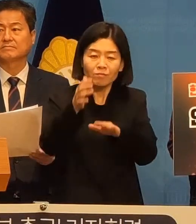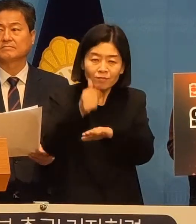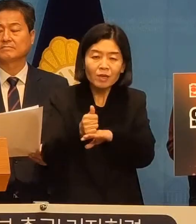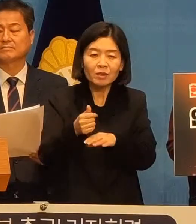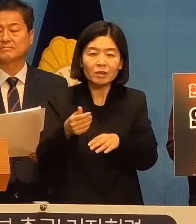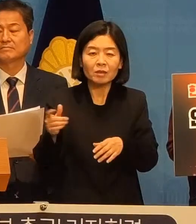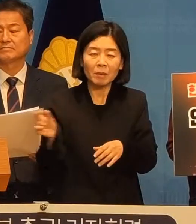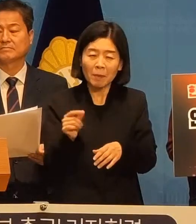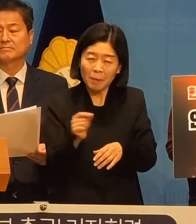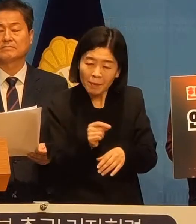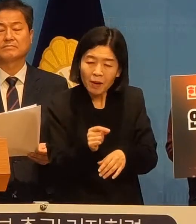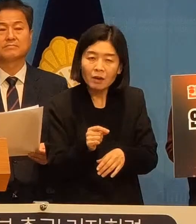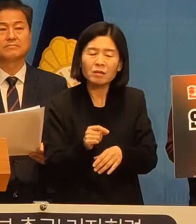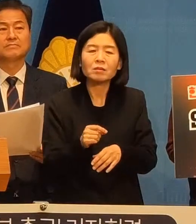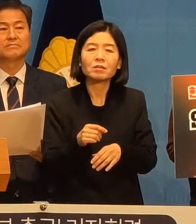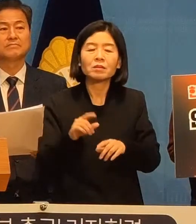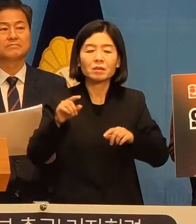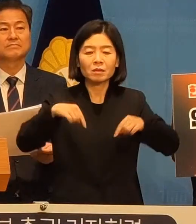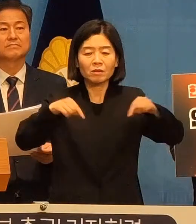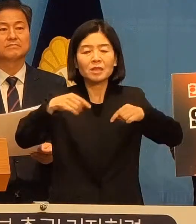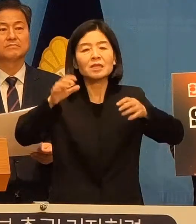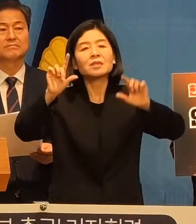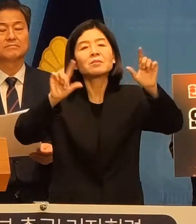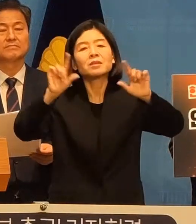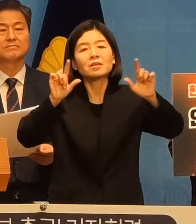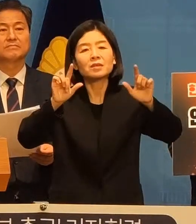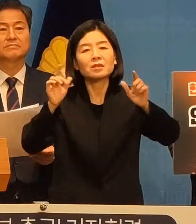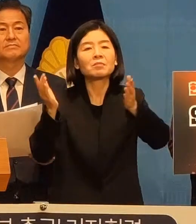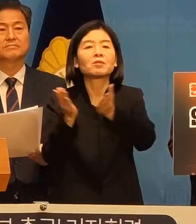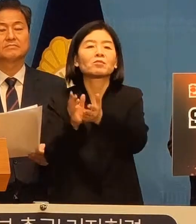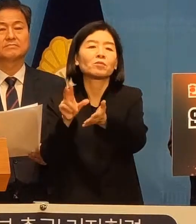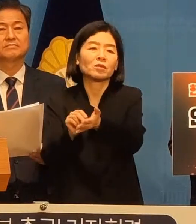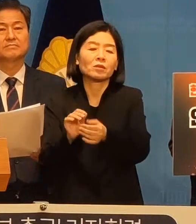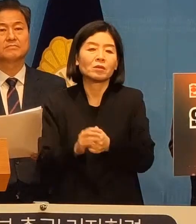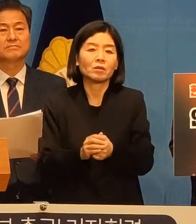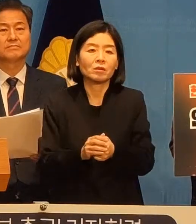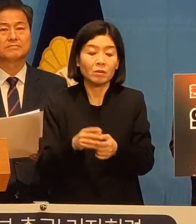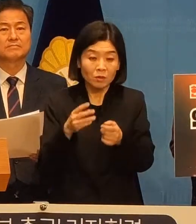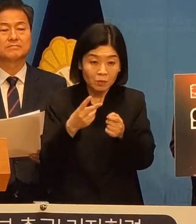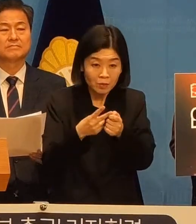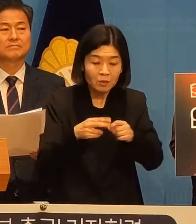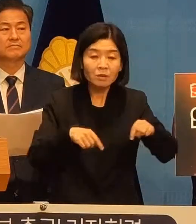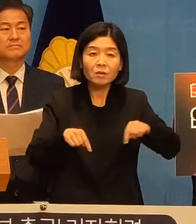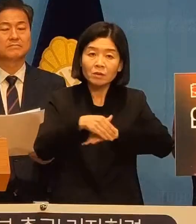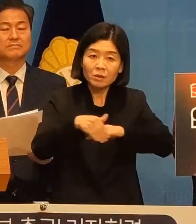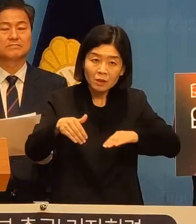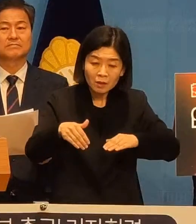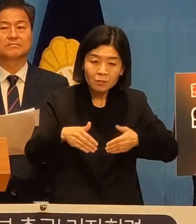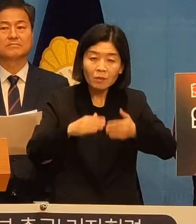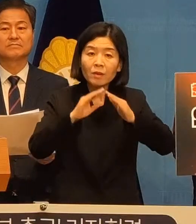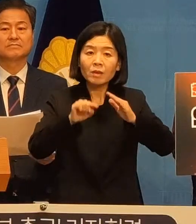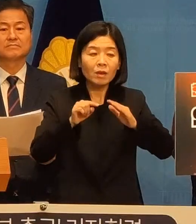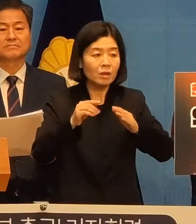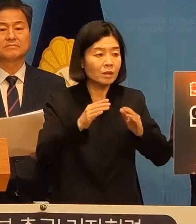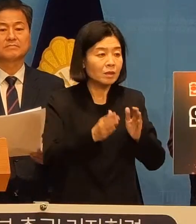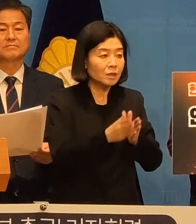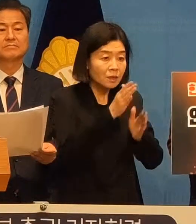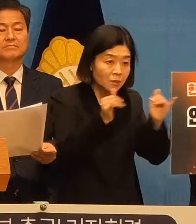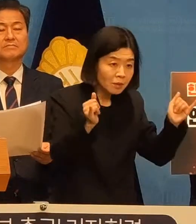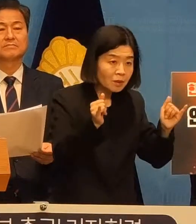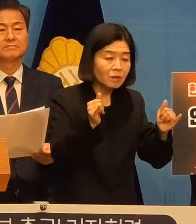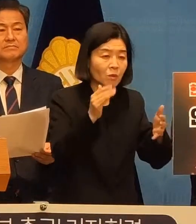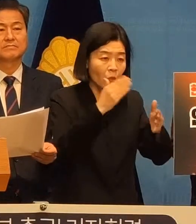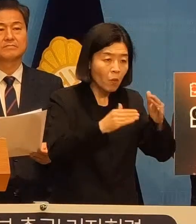두 번째는 정책 수립의 과정에서 그 시민의 공론과 민주성이